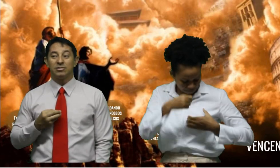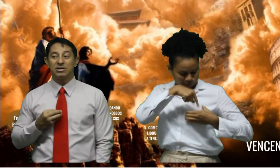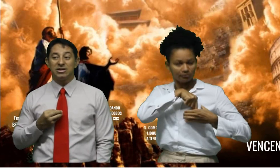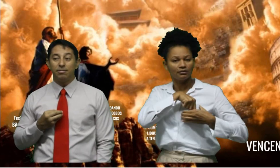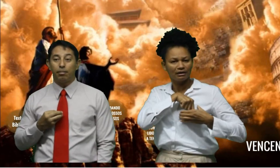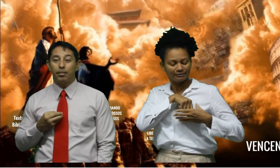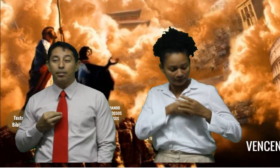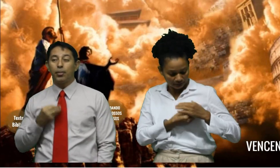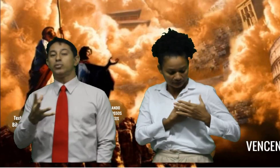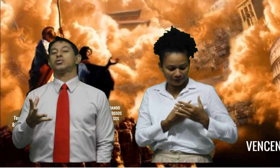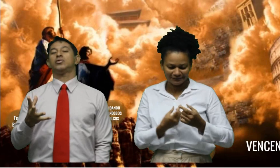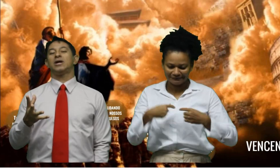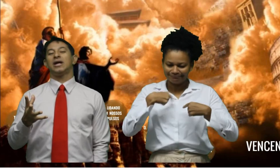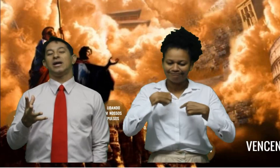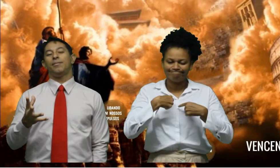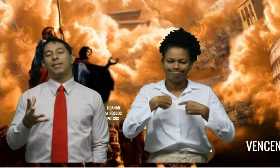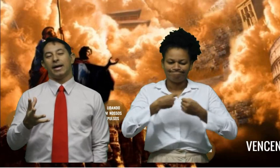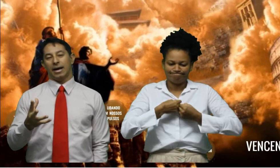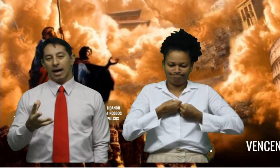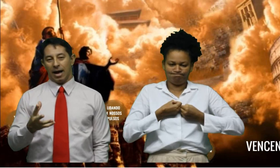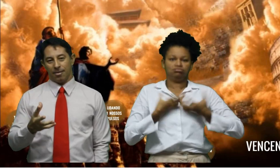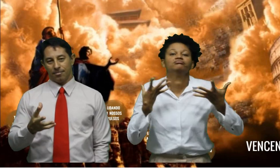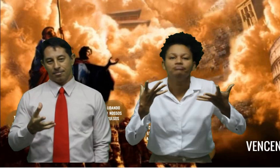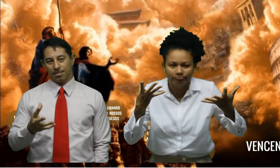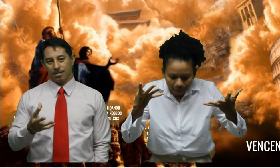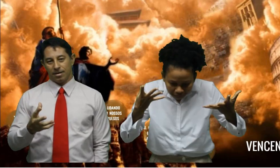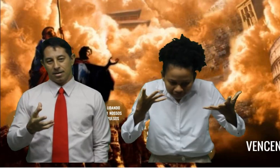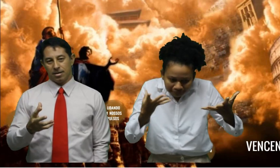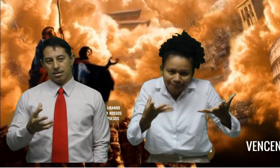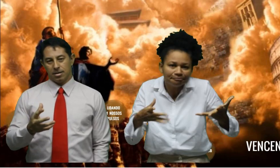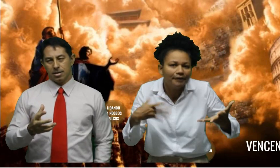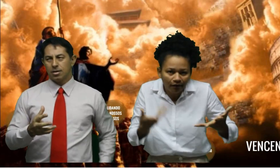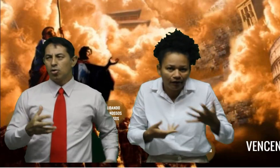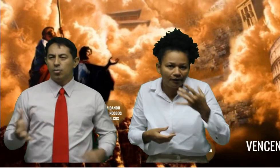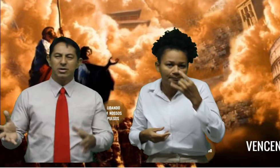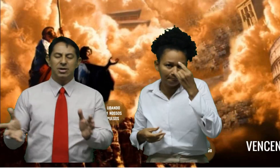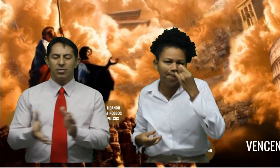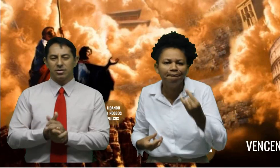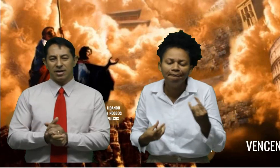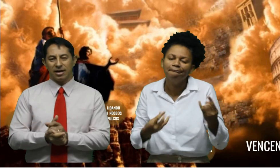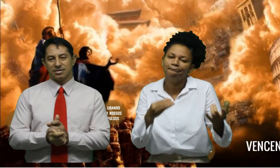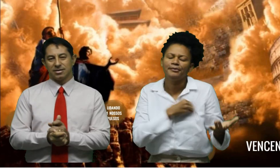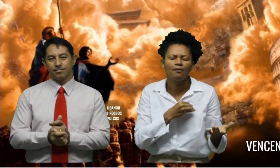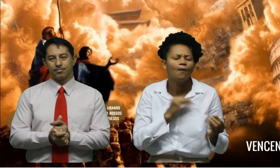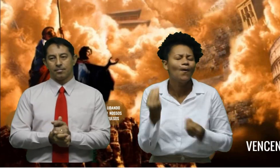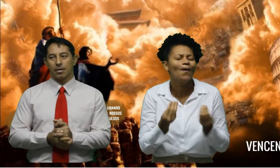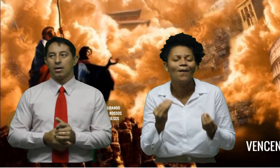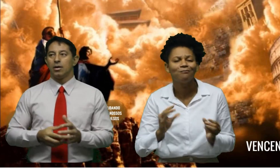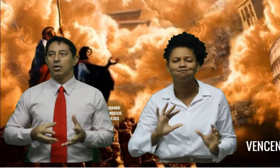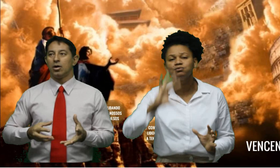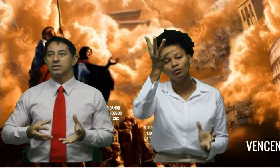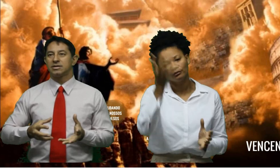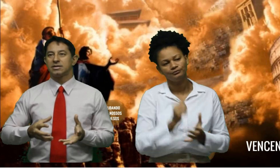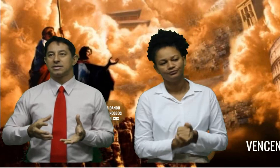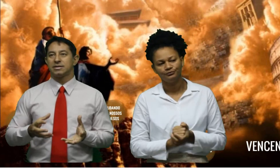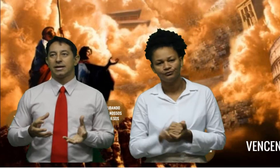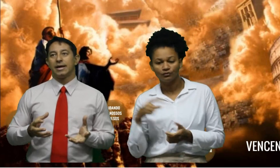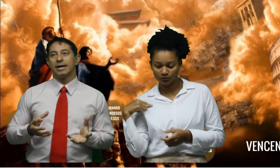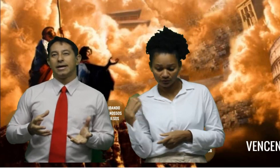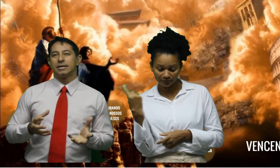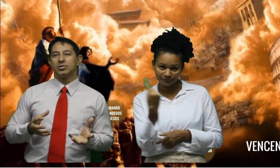nós temos esse impulso de querer pecar. Como isso acontece?